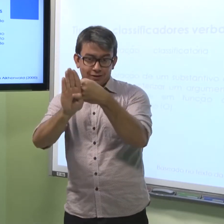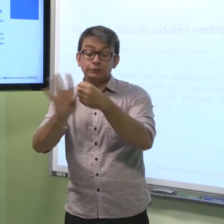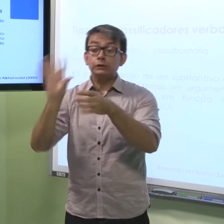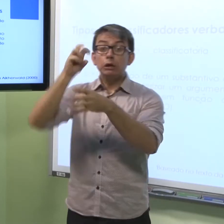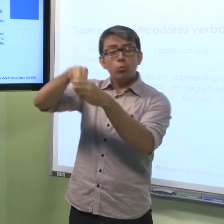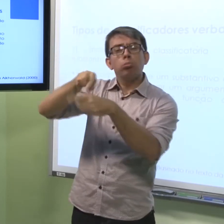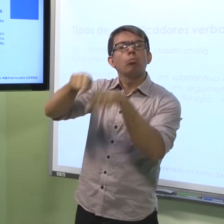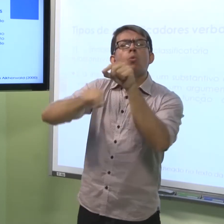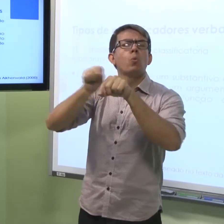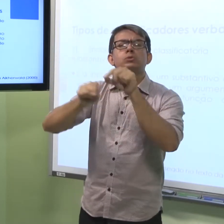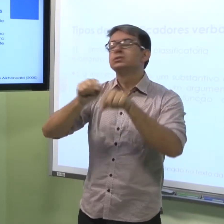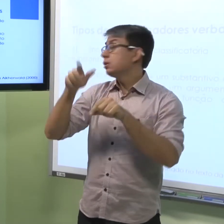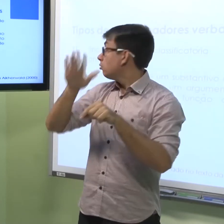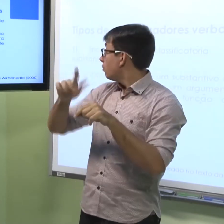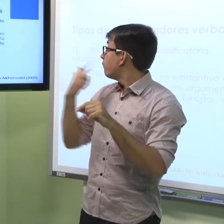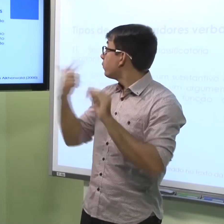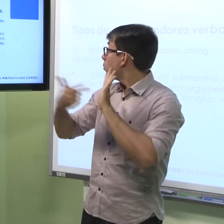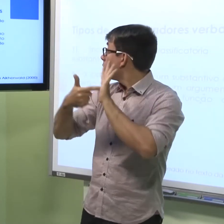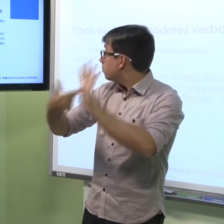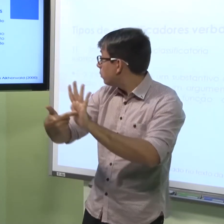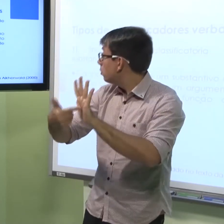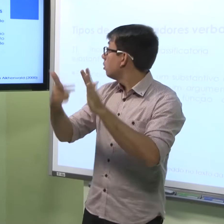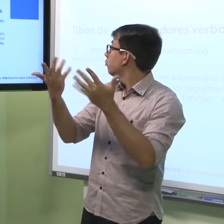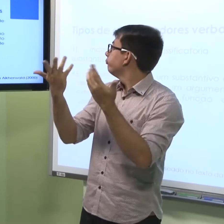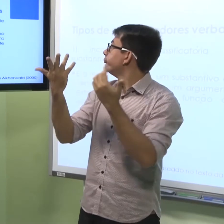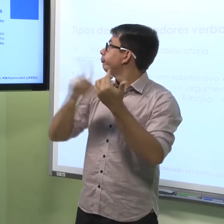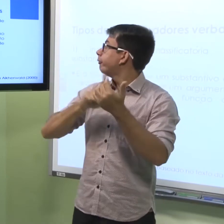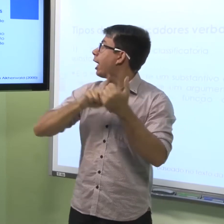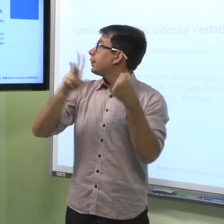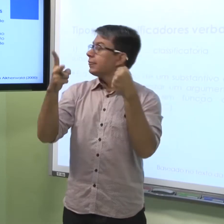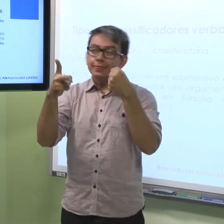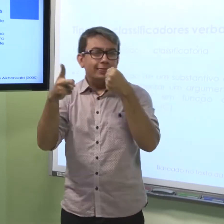Fala sobre a incorporação classificatória de substantivos